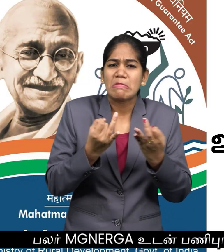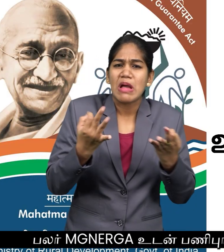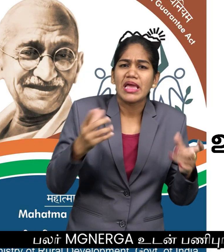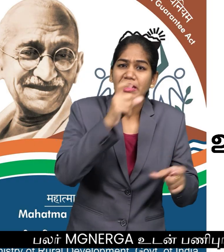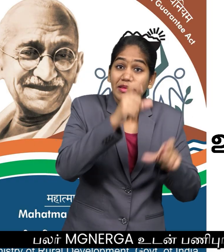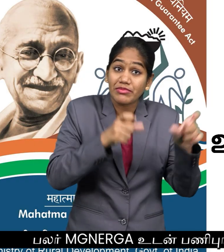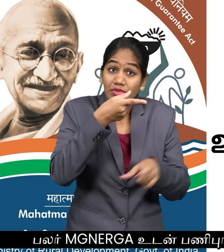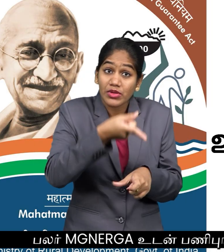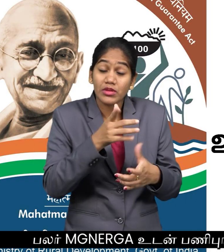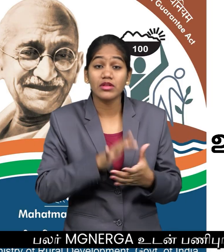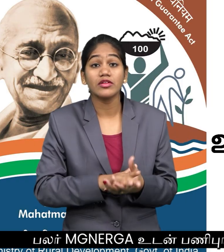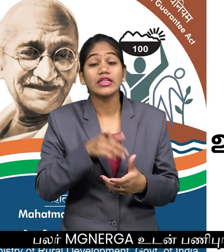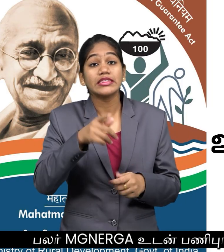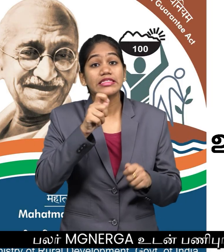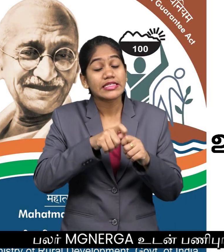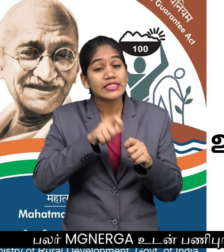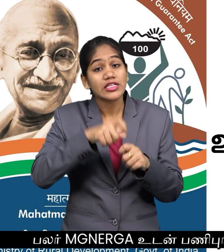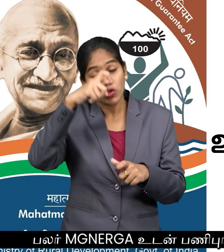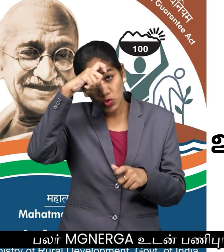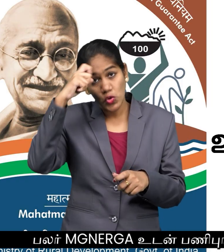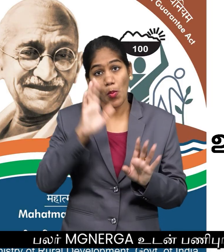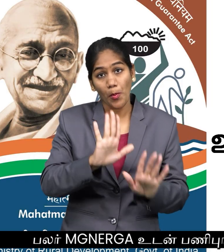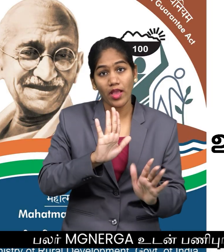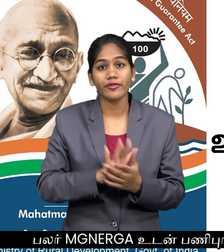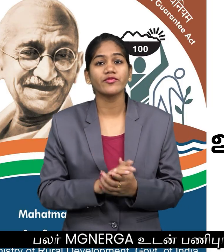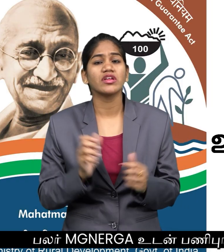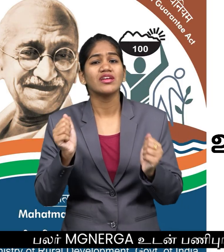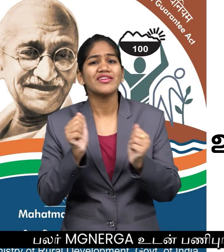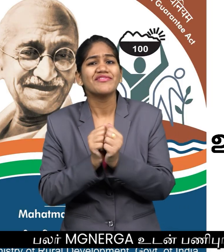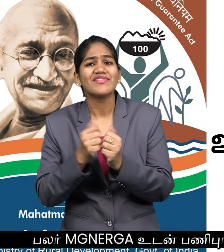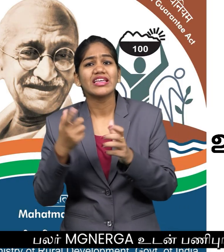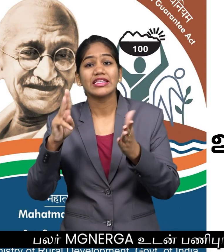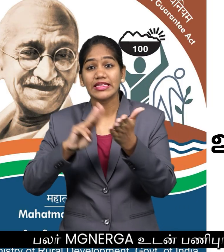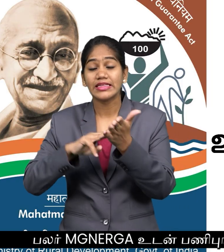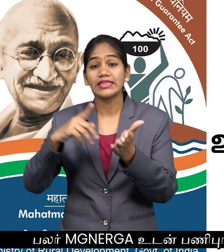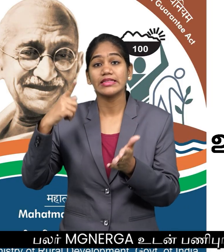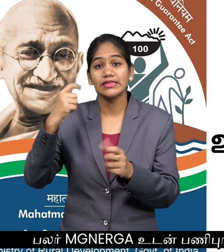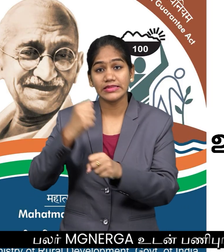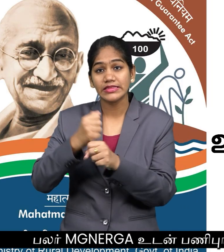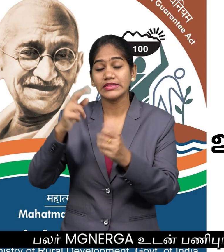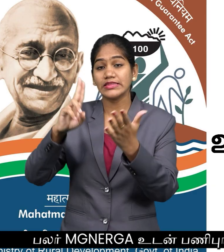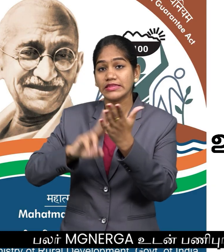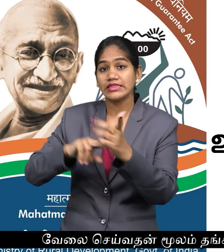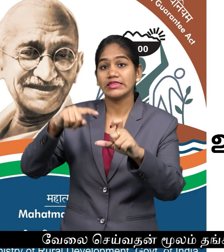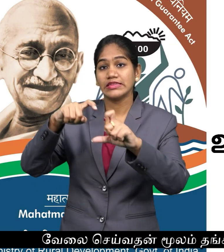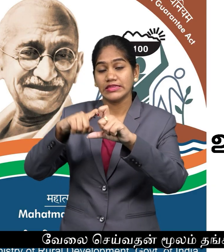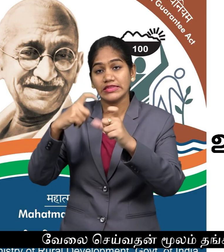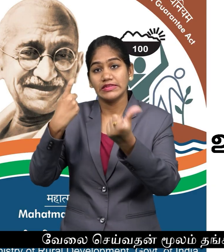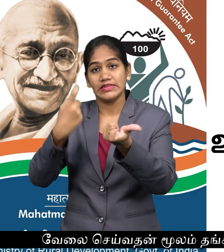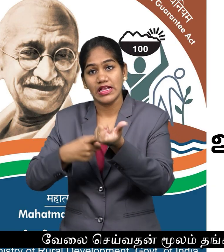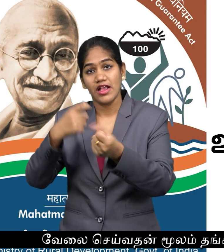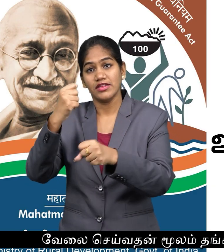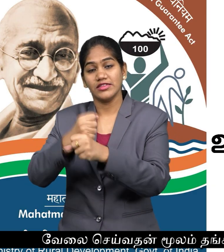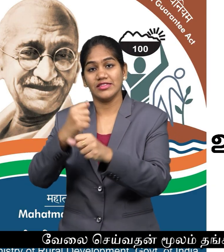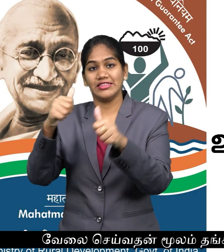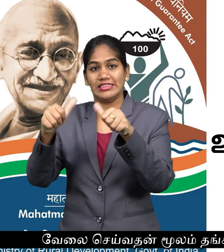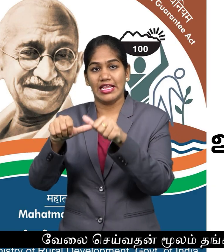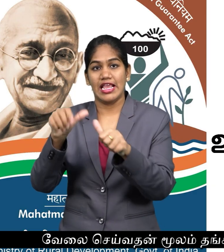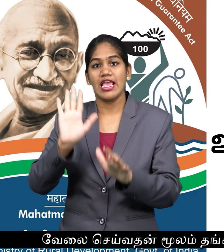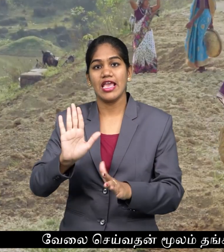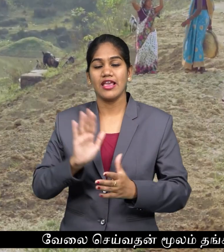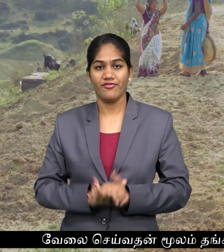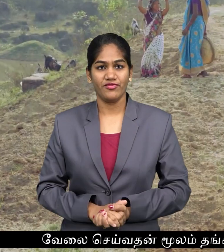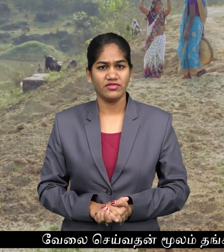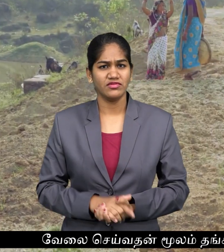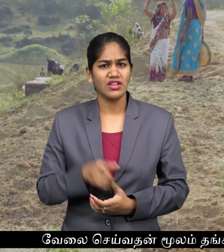பலர் எம்ஜி நெர்காவுடன் பணிபுரிகின்றனர் மற்றும் அரசாங்க திட்டங்களில் வேலை செய்வதன் மூலம்